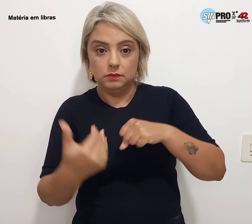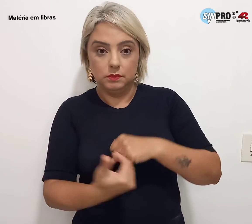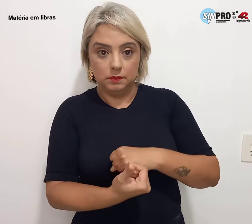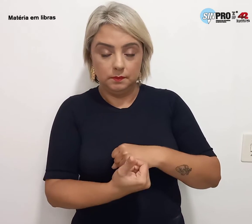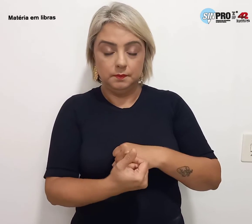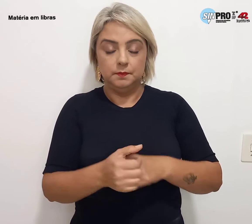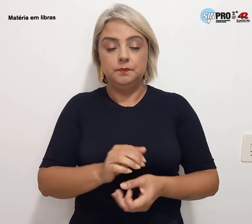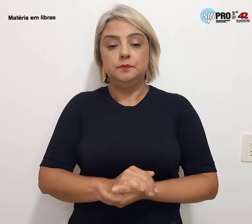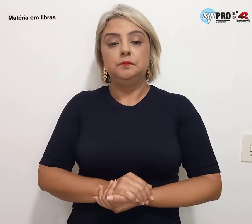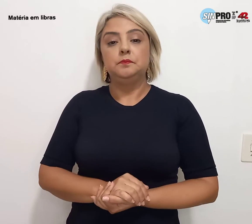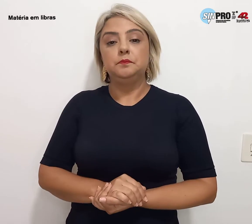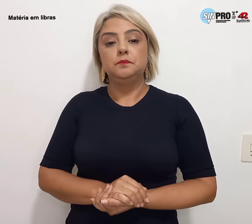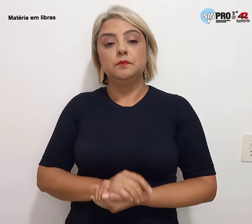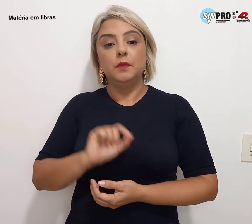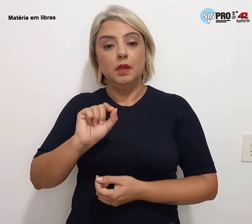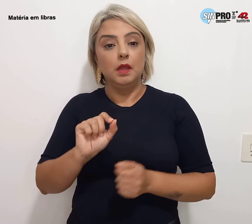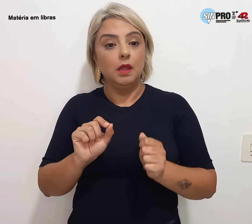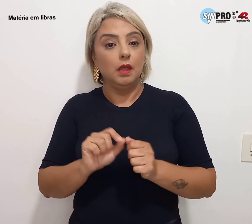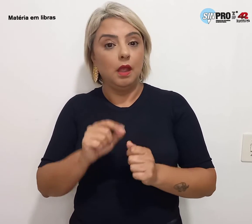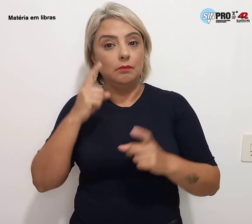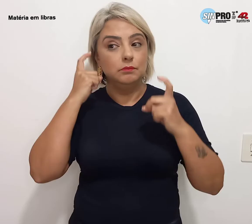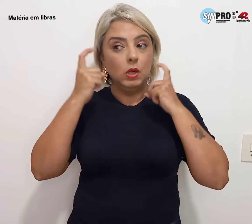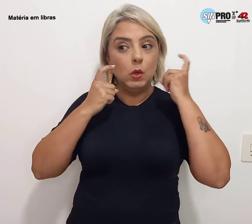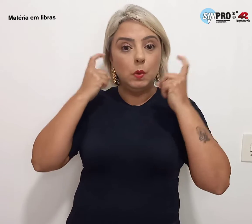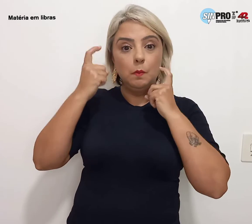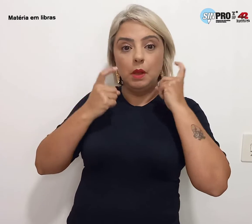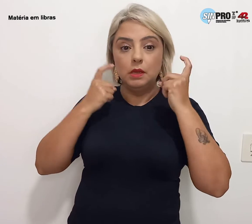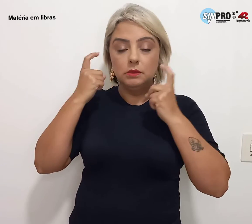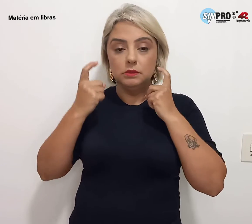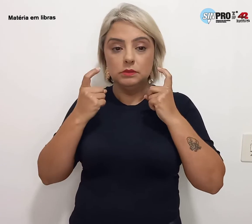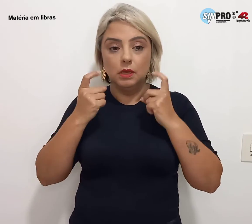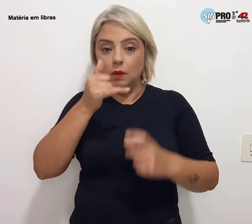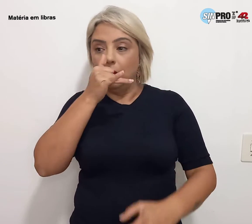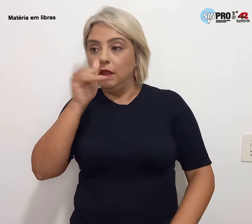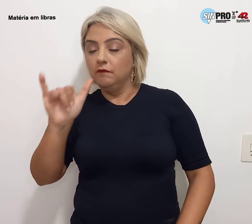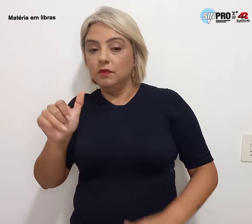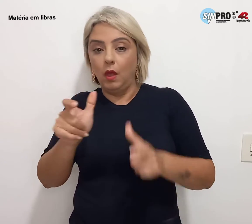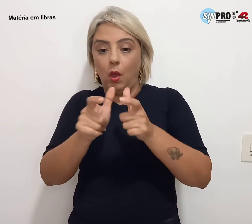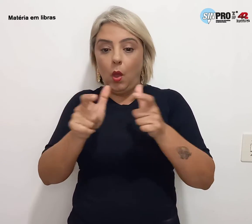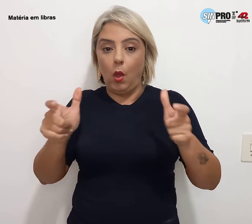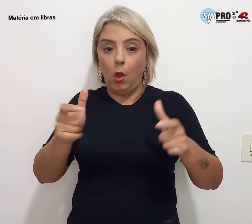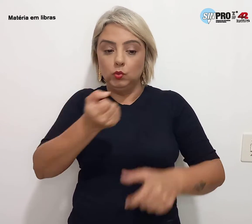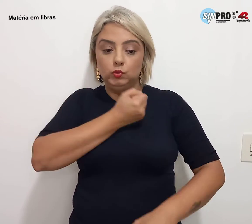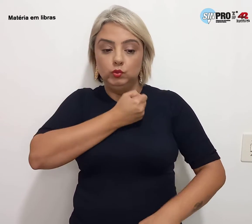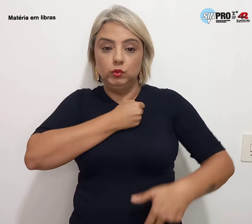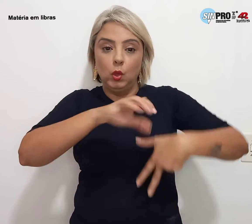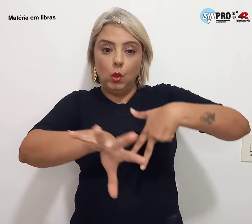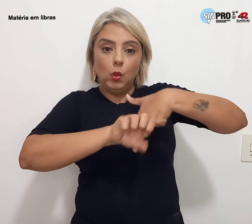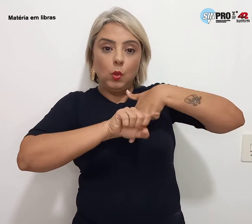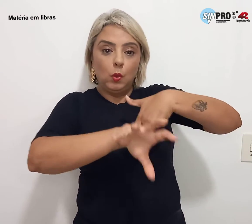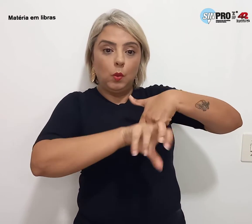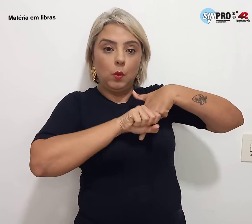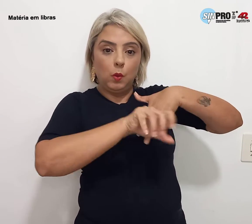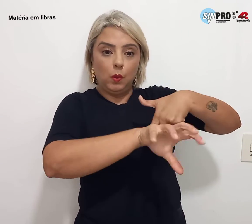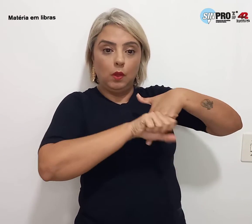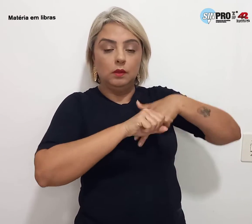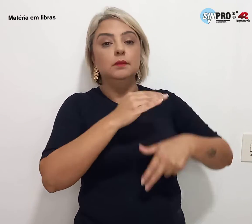-19 e com a preocupação de evitar o aumento no número de infectados e de mortos,